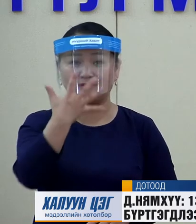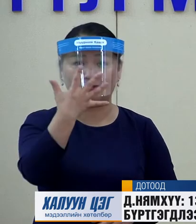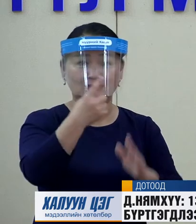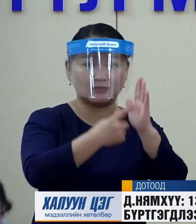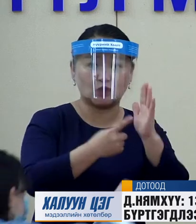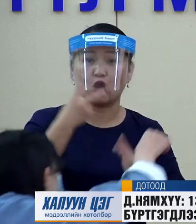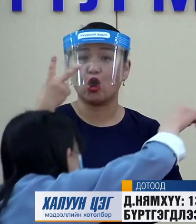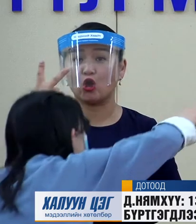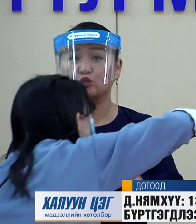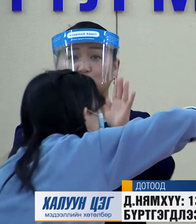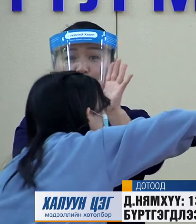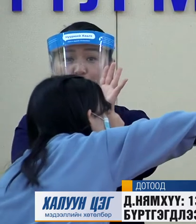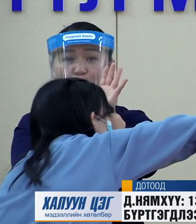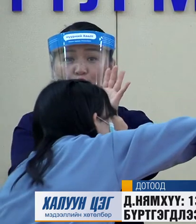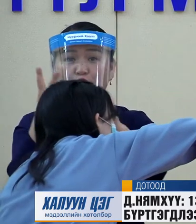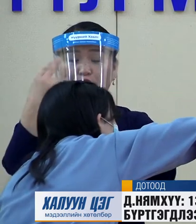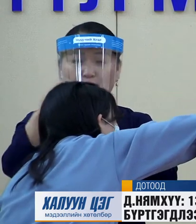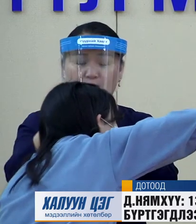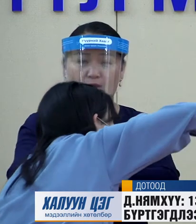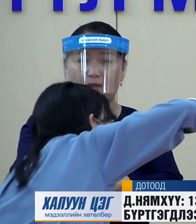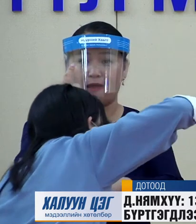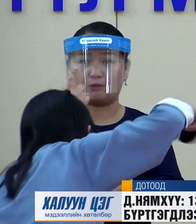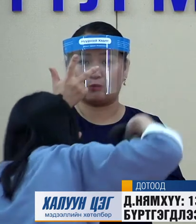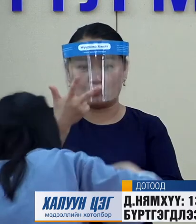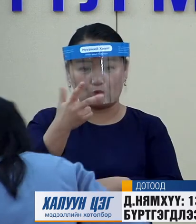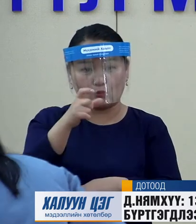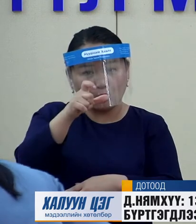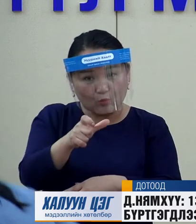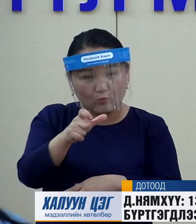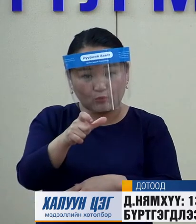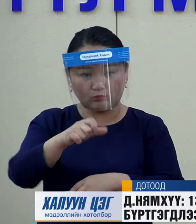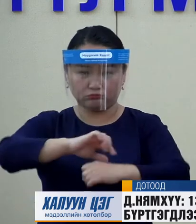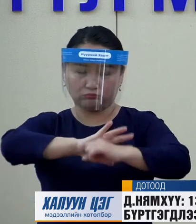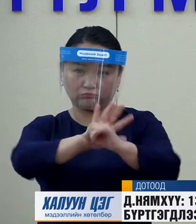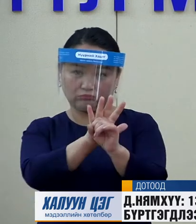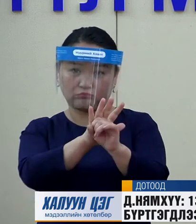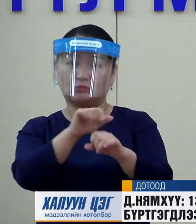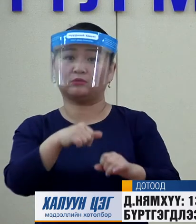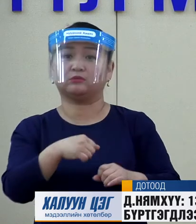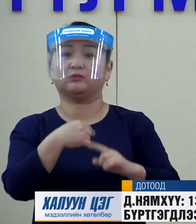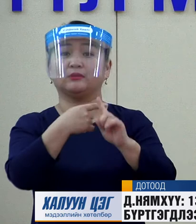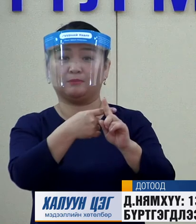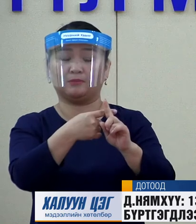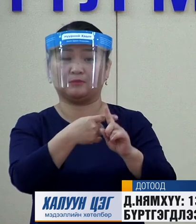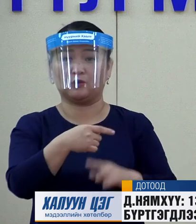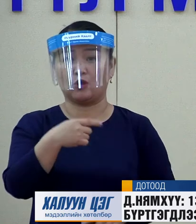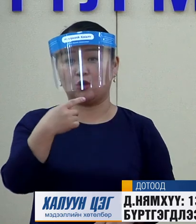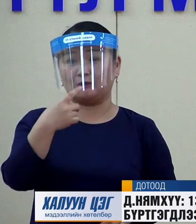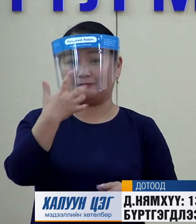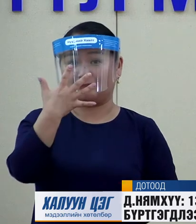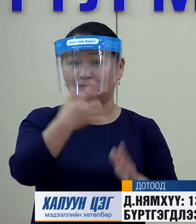27-нд 13 хүний шинжилгээнд коронавирус илрлээ. 27-ны